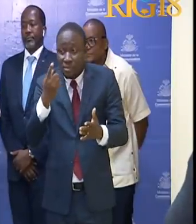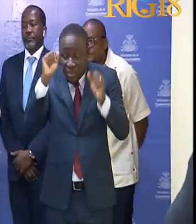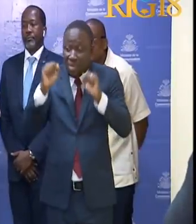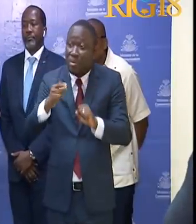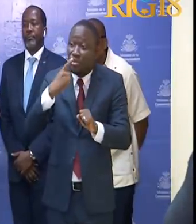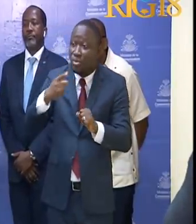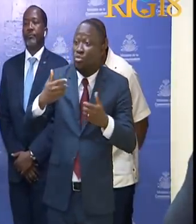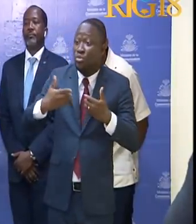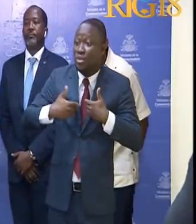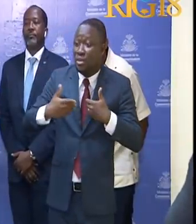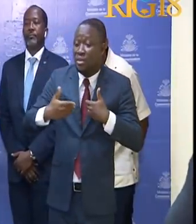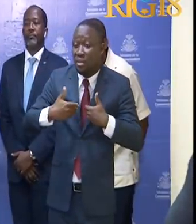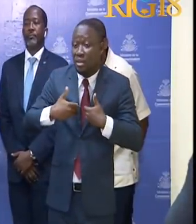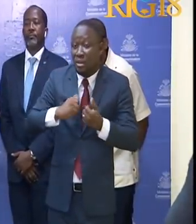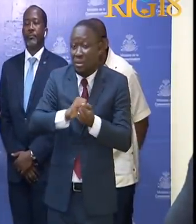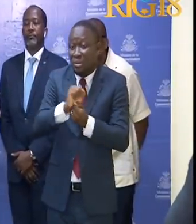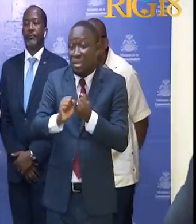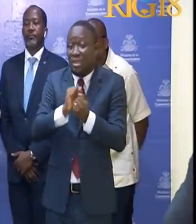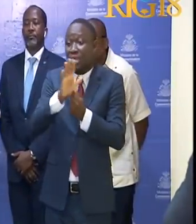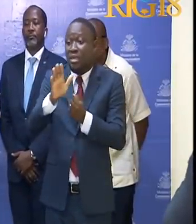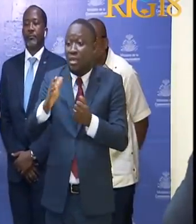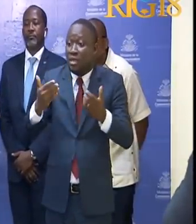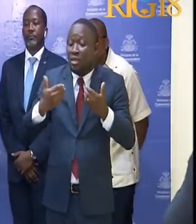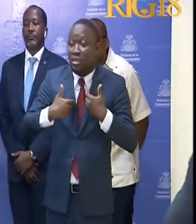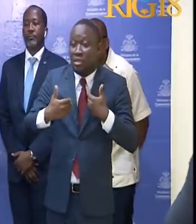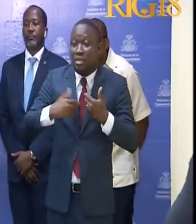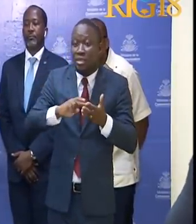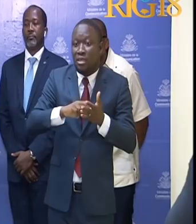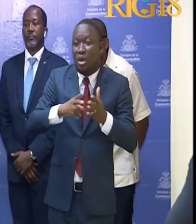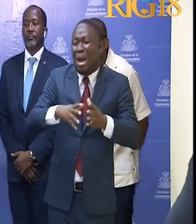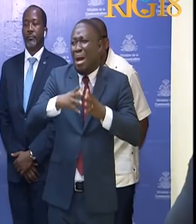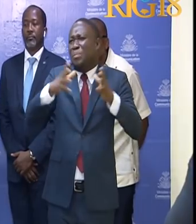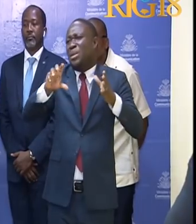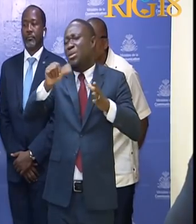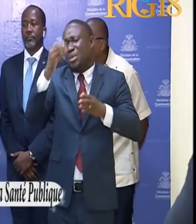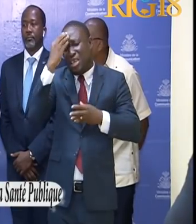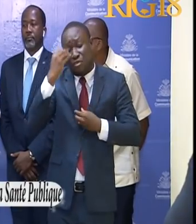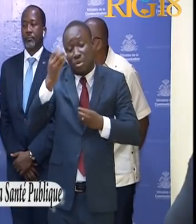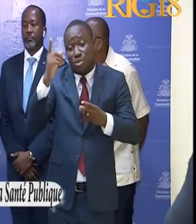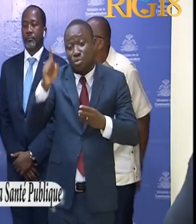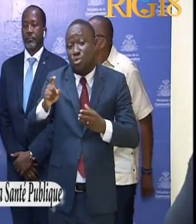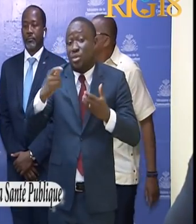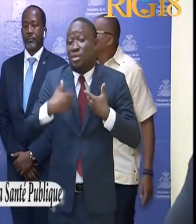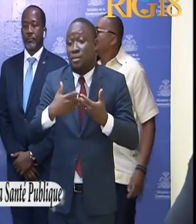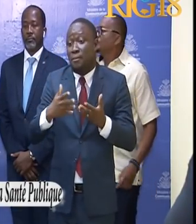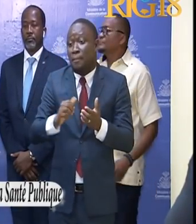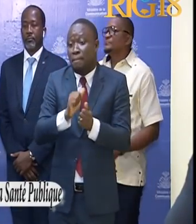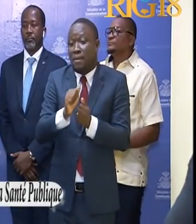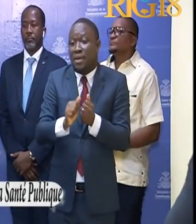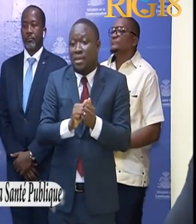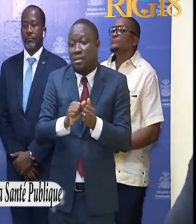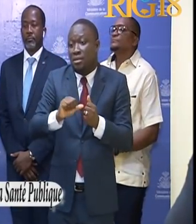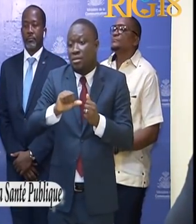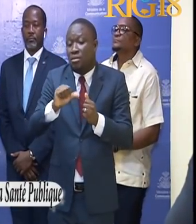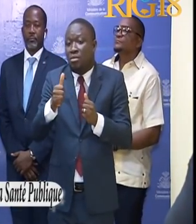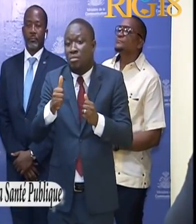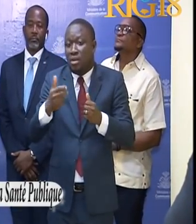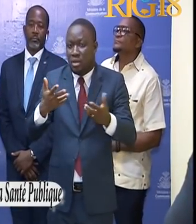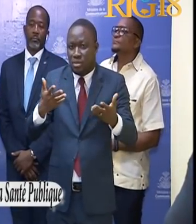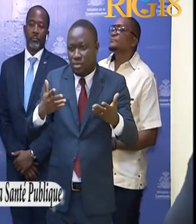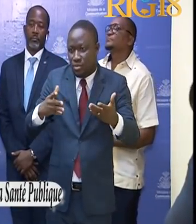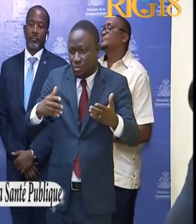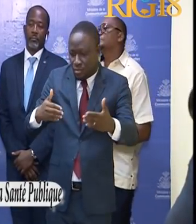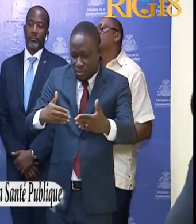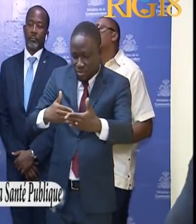dire un monde gen coronavirus, gen définition de cas, gon paquet l'autre information pour gagner par exemple notion de contact et